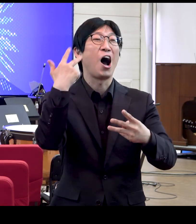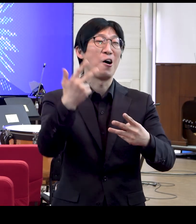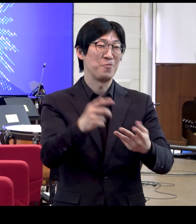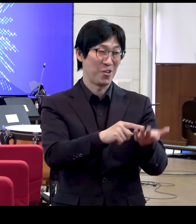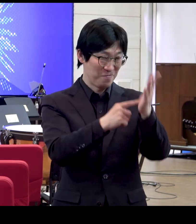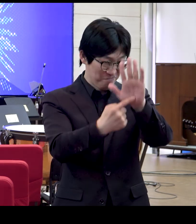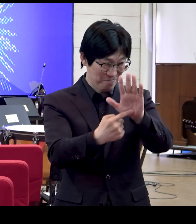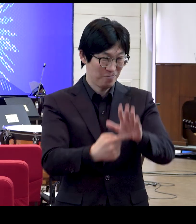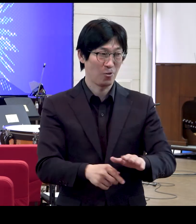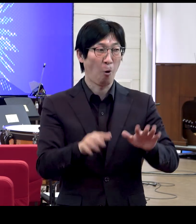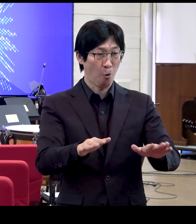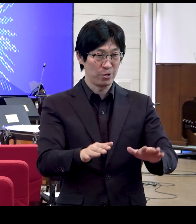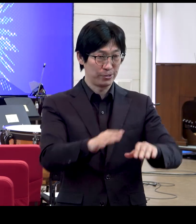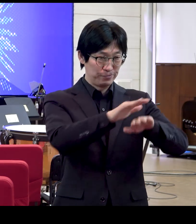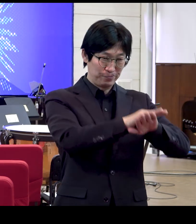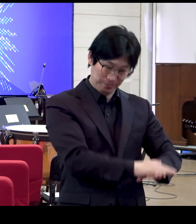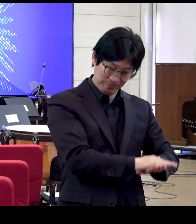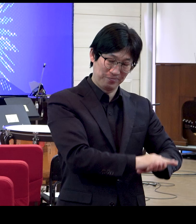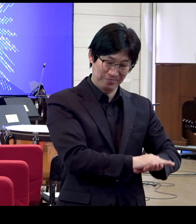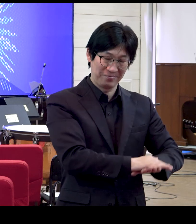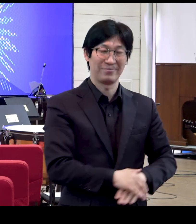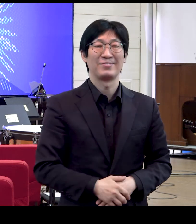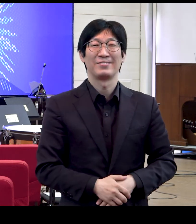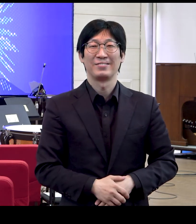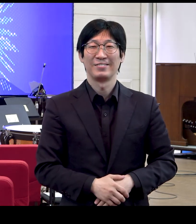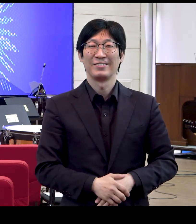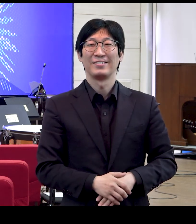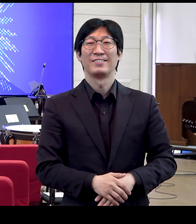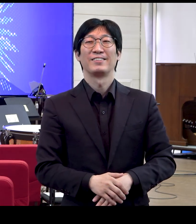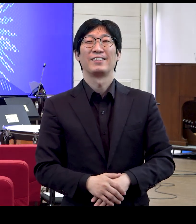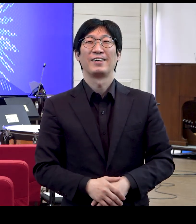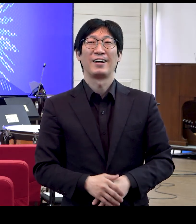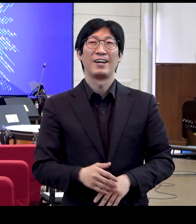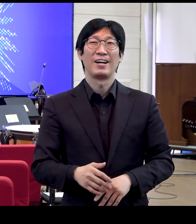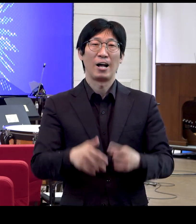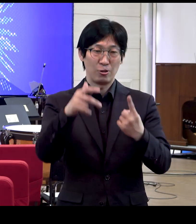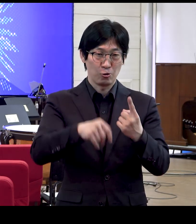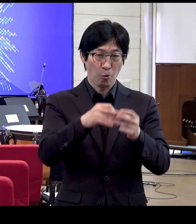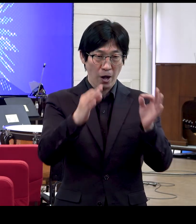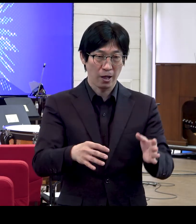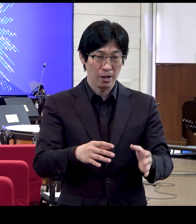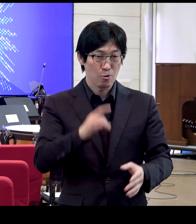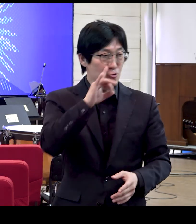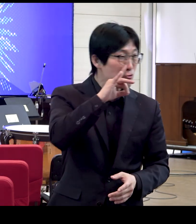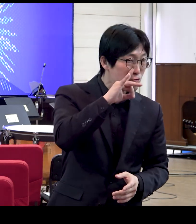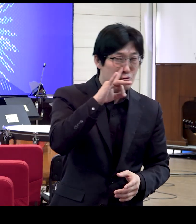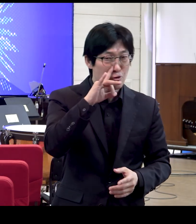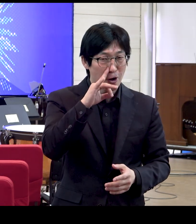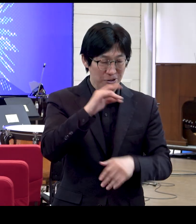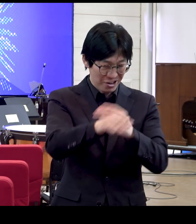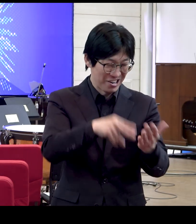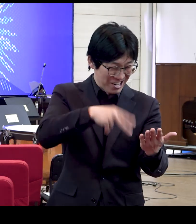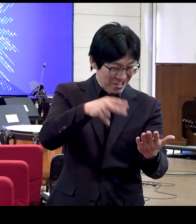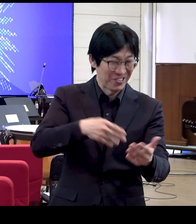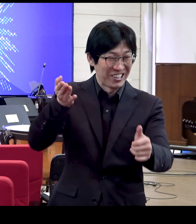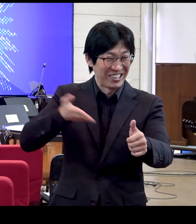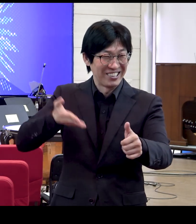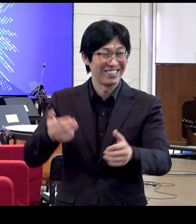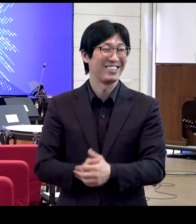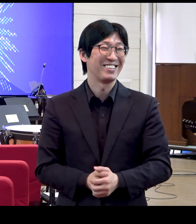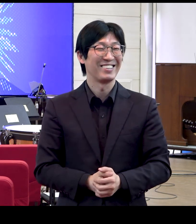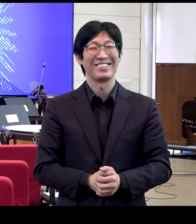요한계시록처럼 봉인을 하려고 그래요. 여러분, 한 주간 동안 그게 뭔지 한번 찾아보십시오.